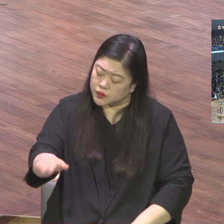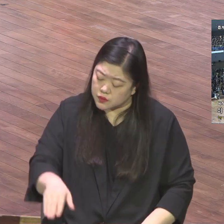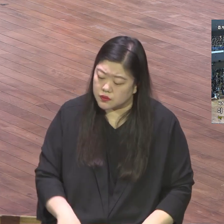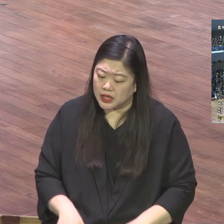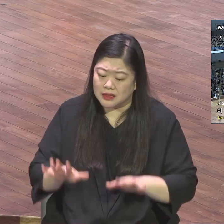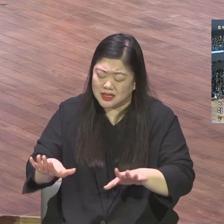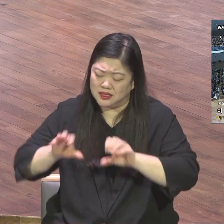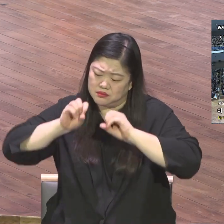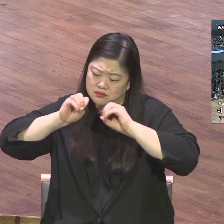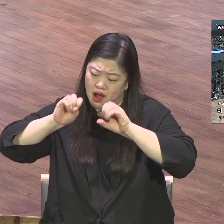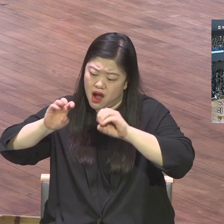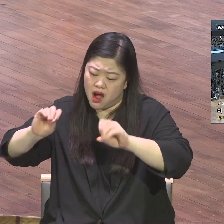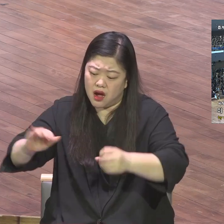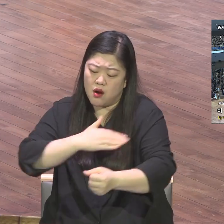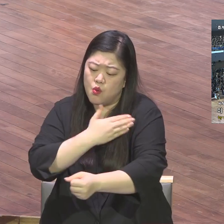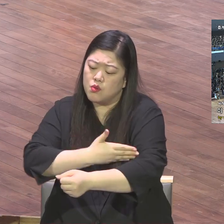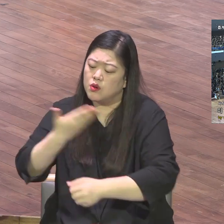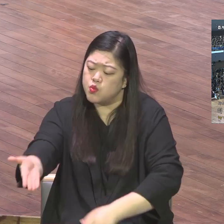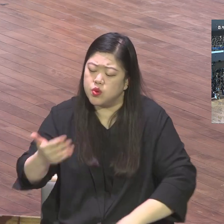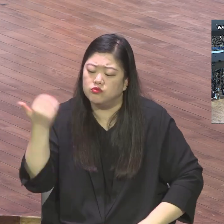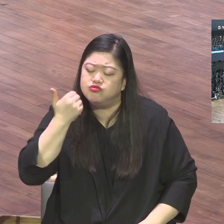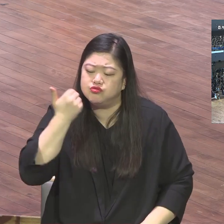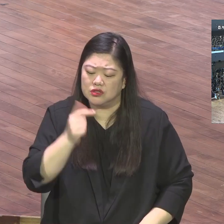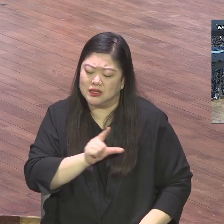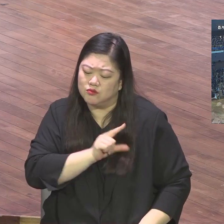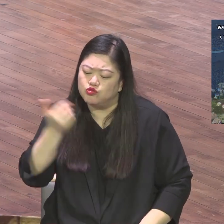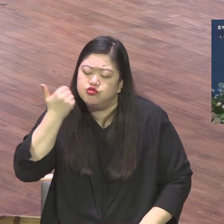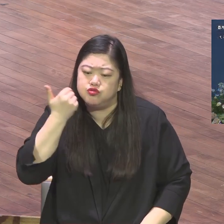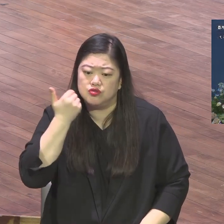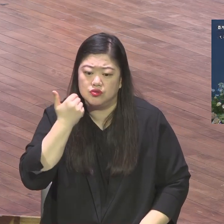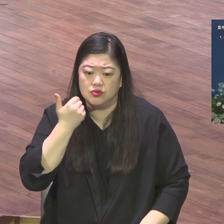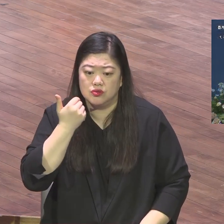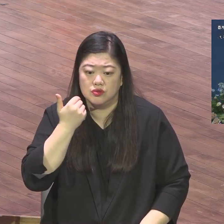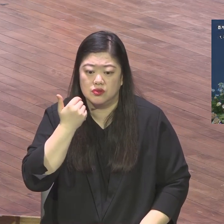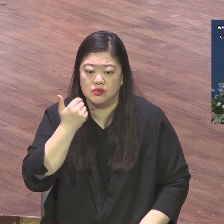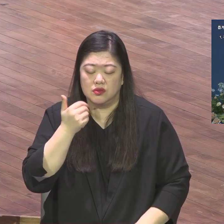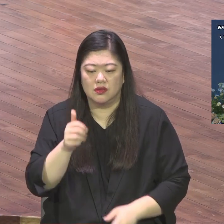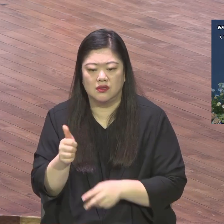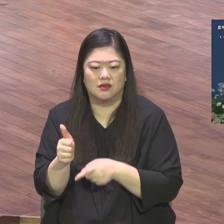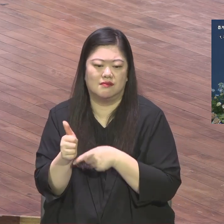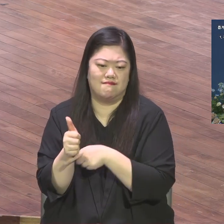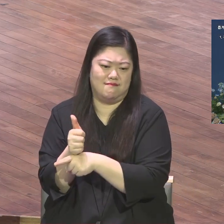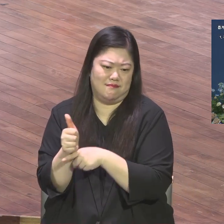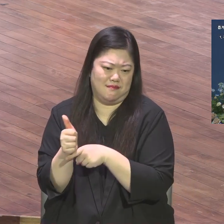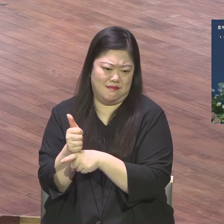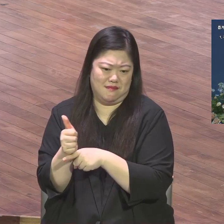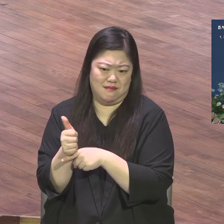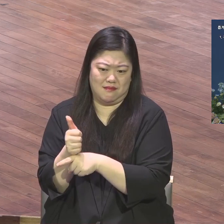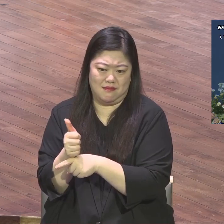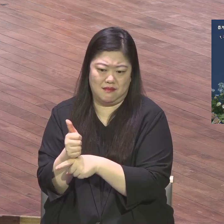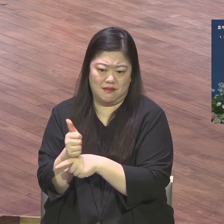누구의 이름으로 이 일을 행하였느냐 심문합니다. 자, 이들은